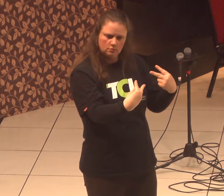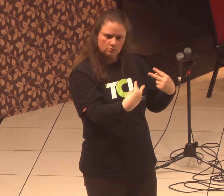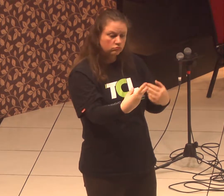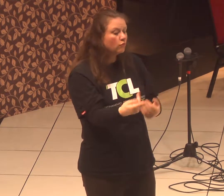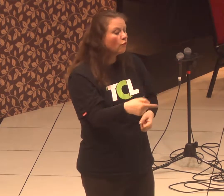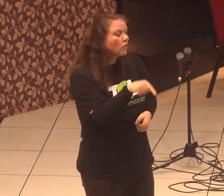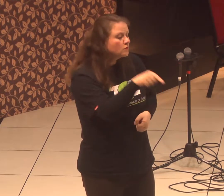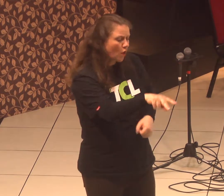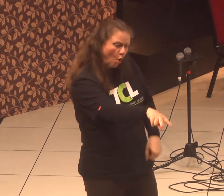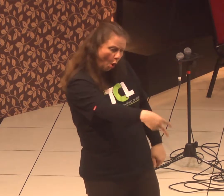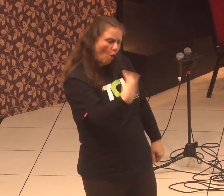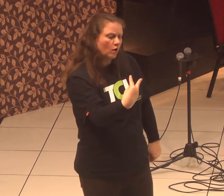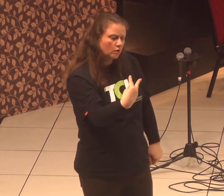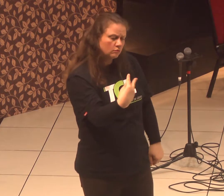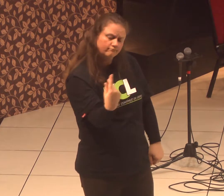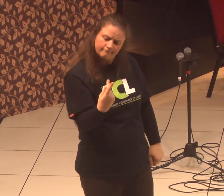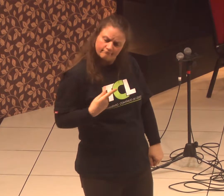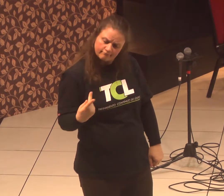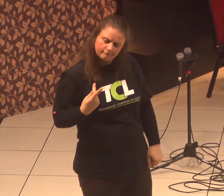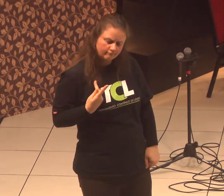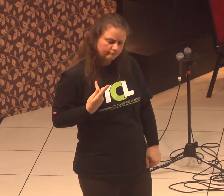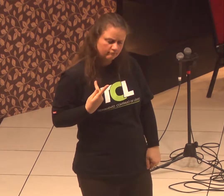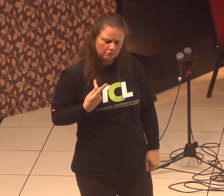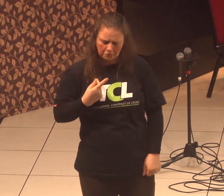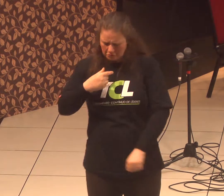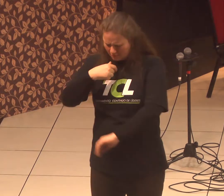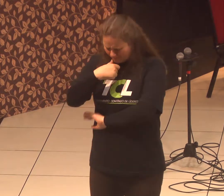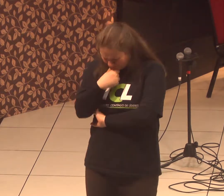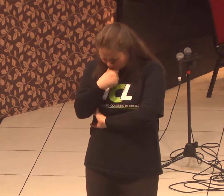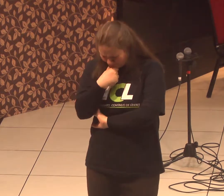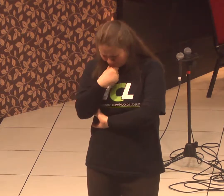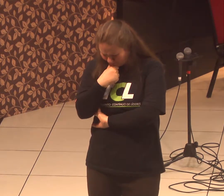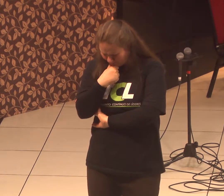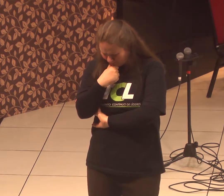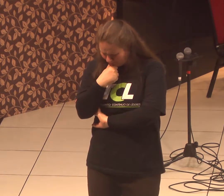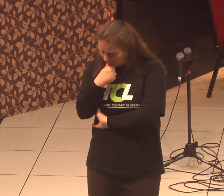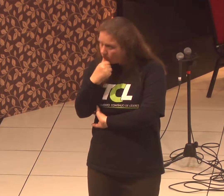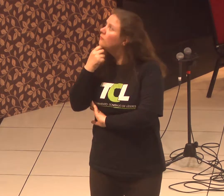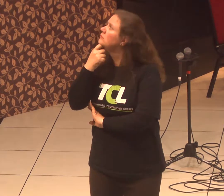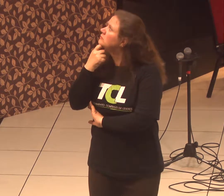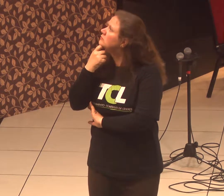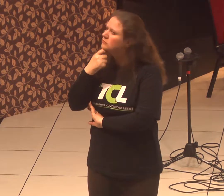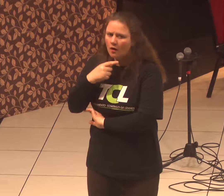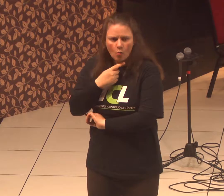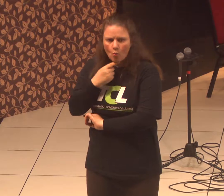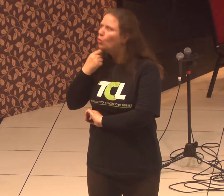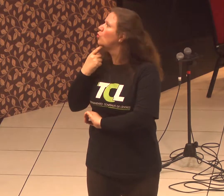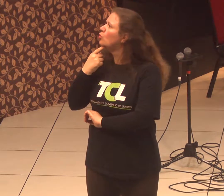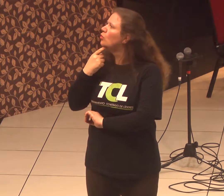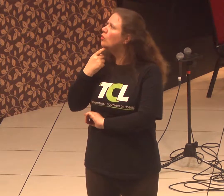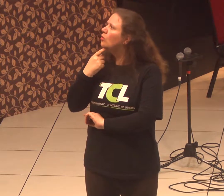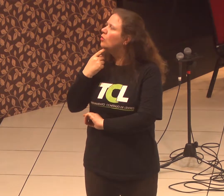homem estava lá de cabeça baixa, olha para nós. E eles olharam. Isso fala de interesse,